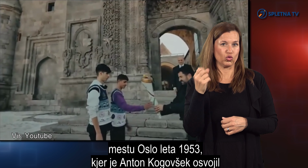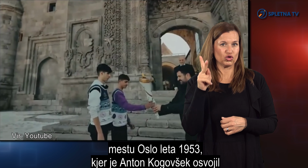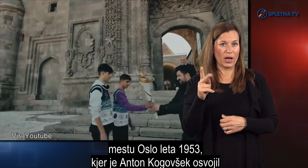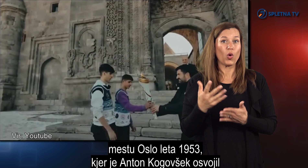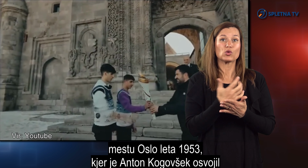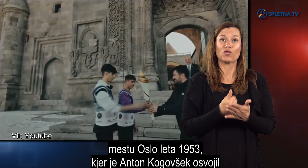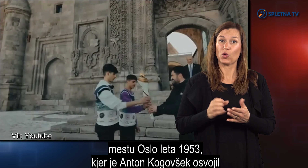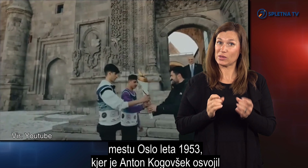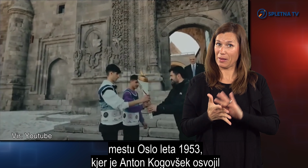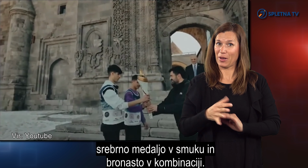kombinaciji.